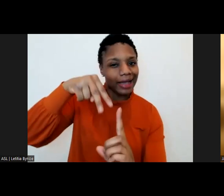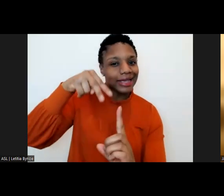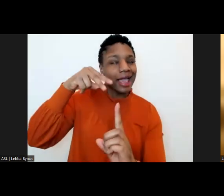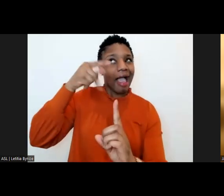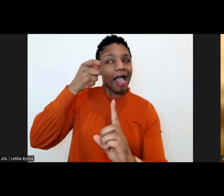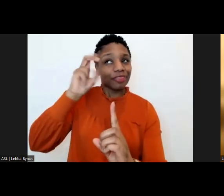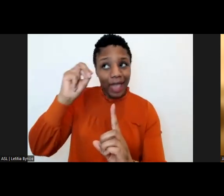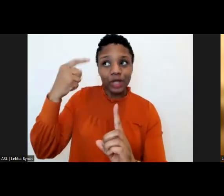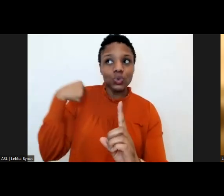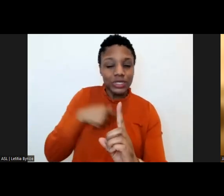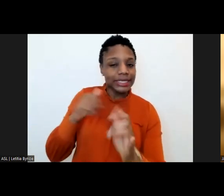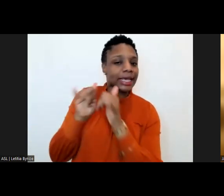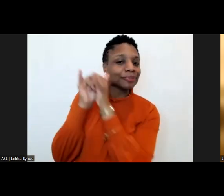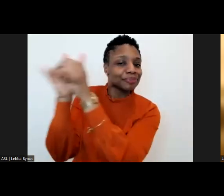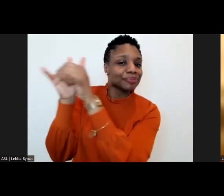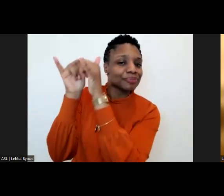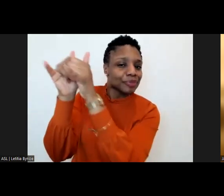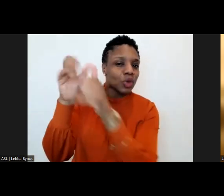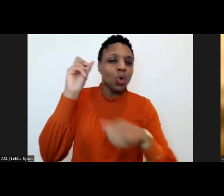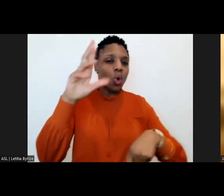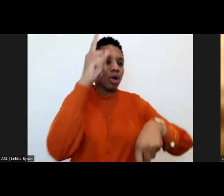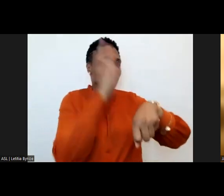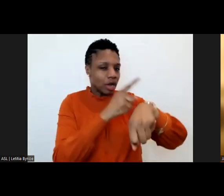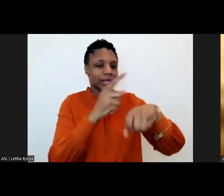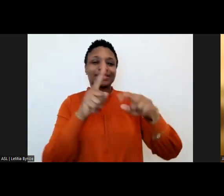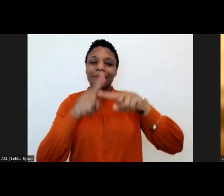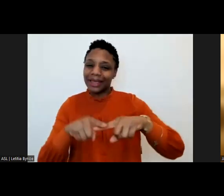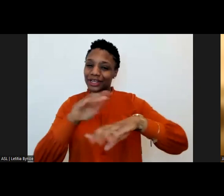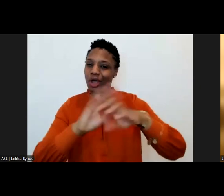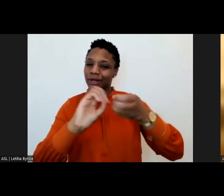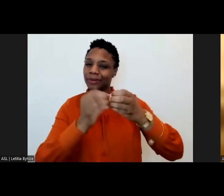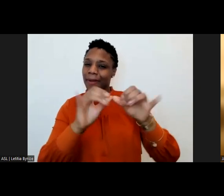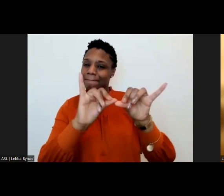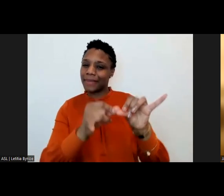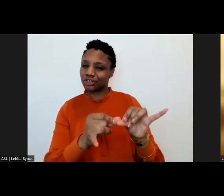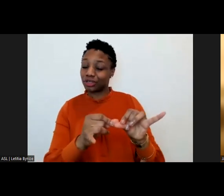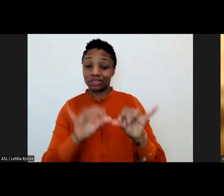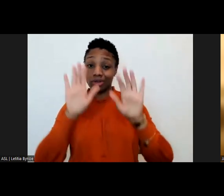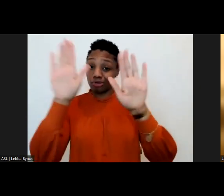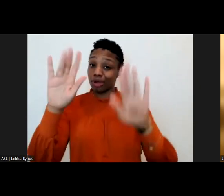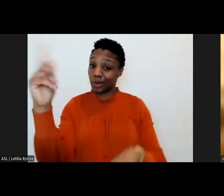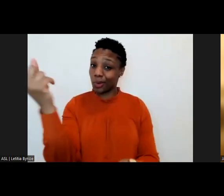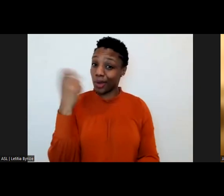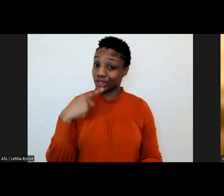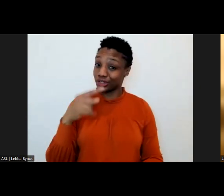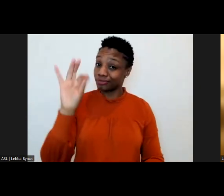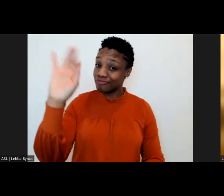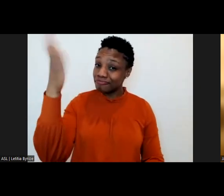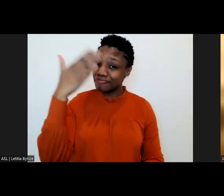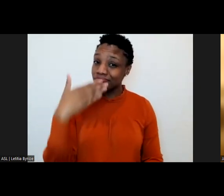algún tipo de incentivo que se alínea con estas métricas o medidas